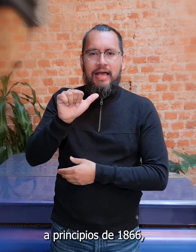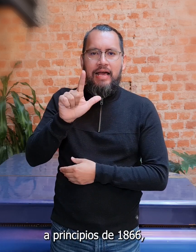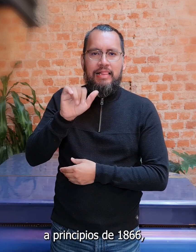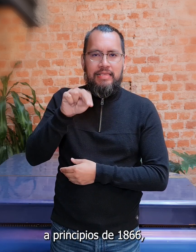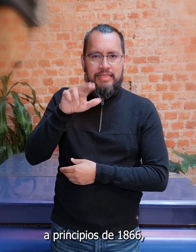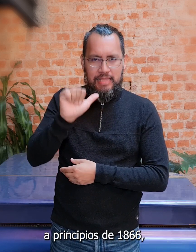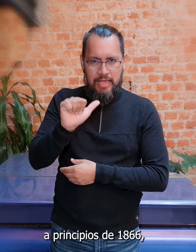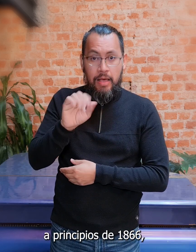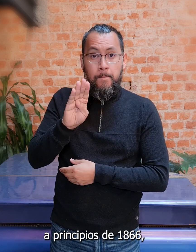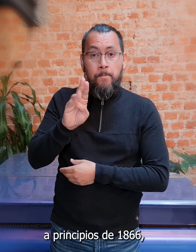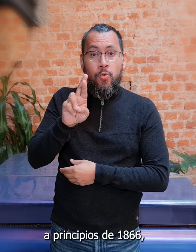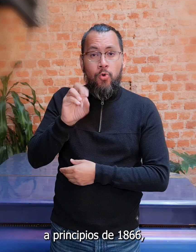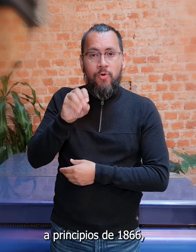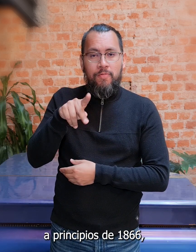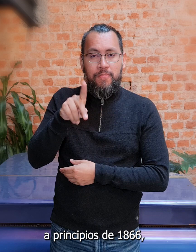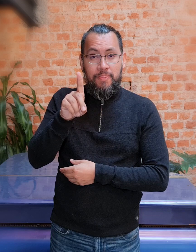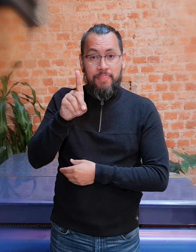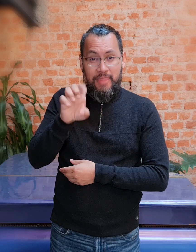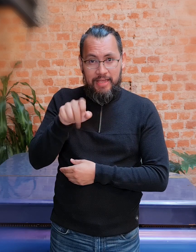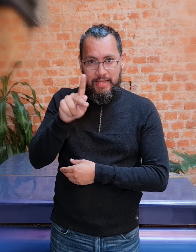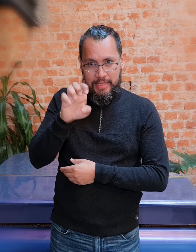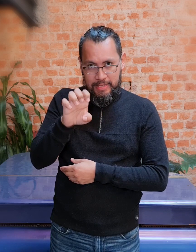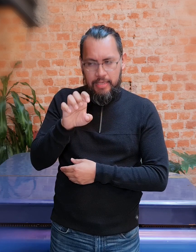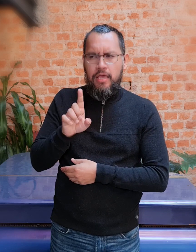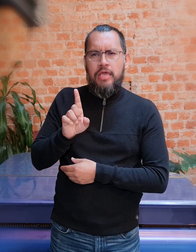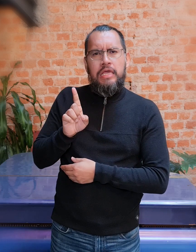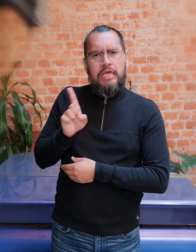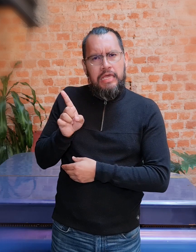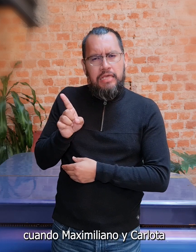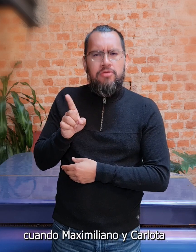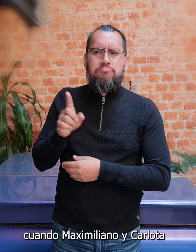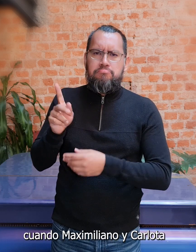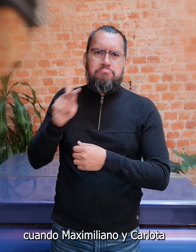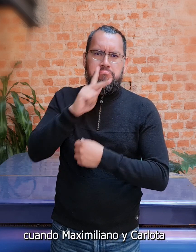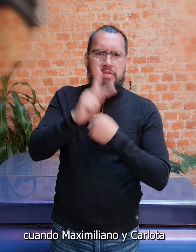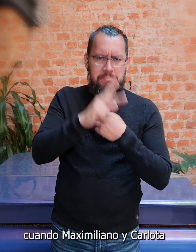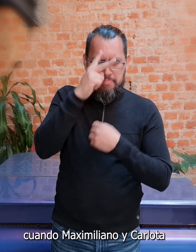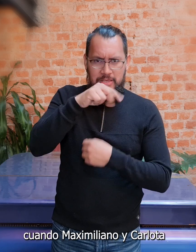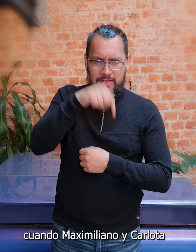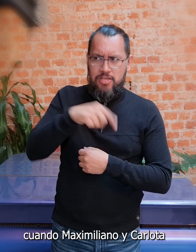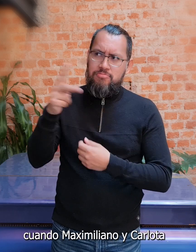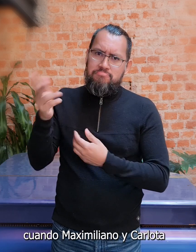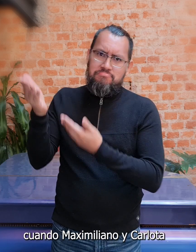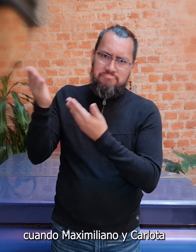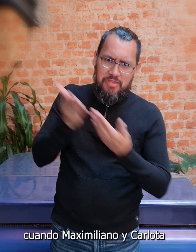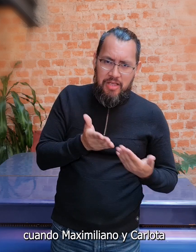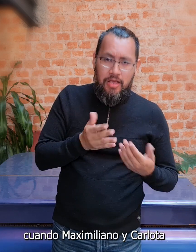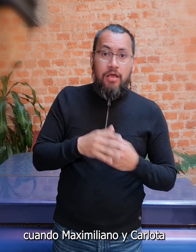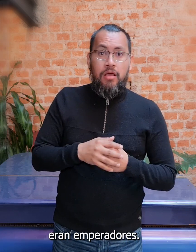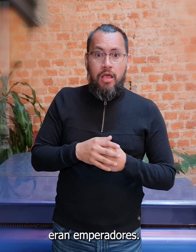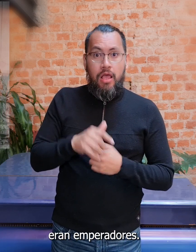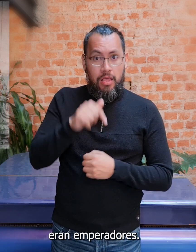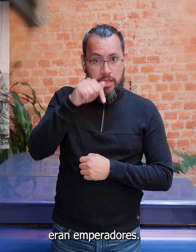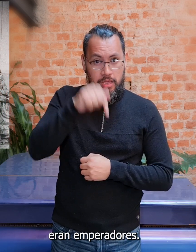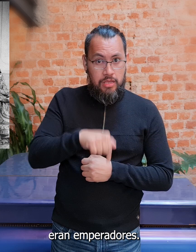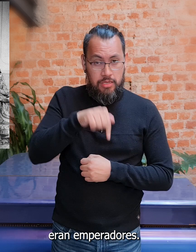1866, cuando Maximiliano y Carlota eran emperadores.